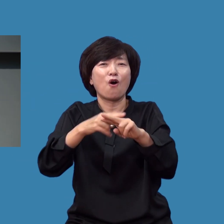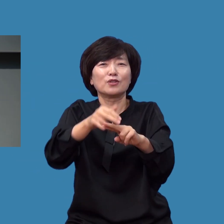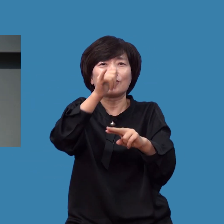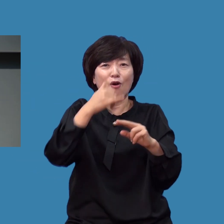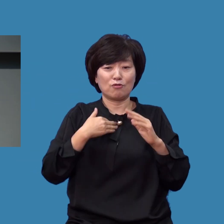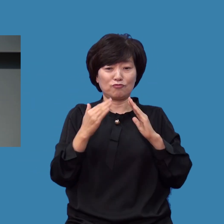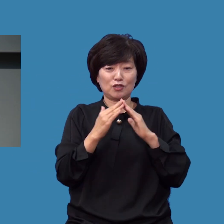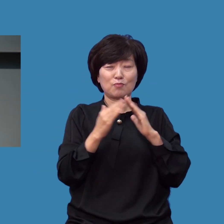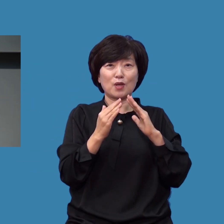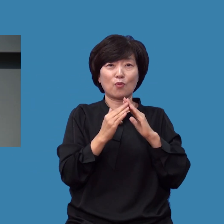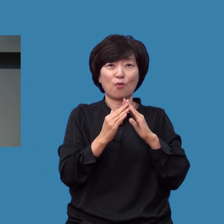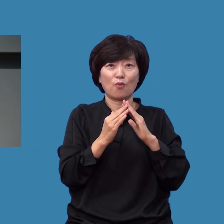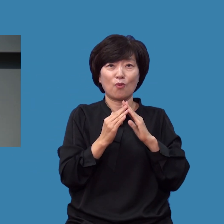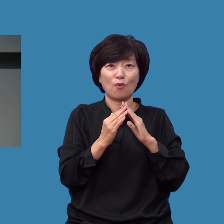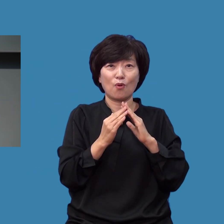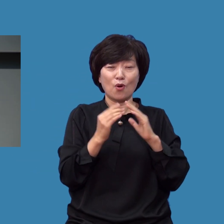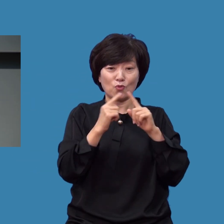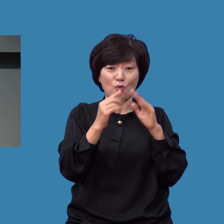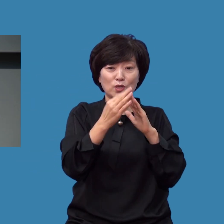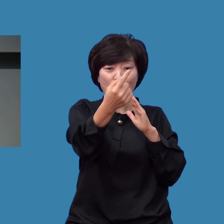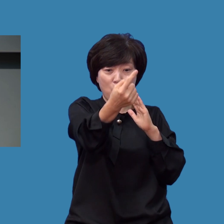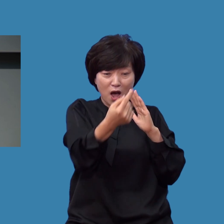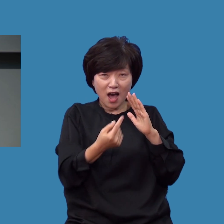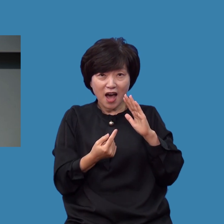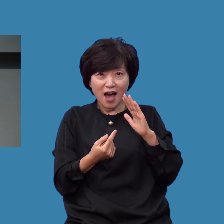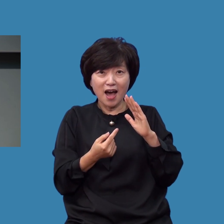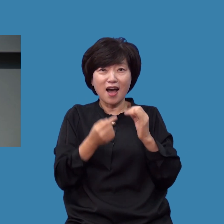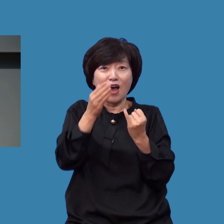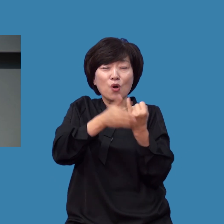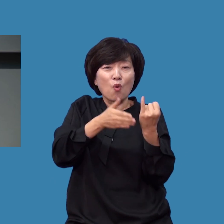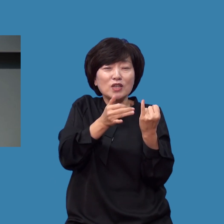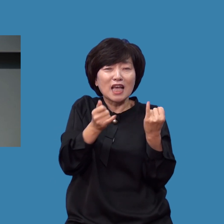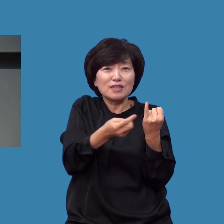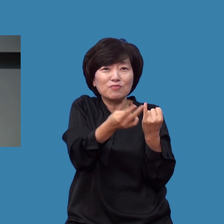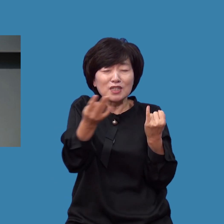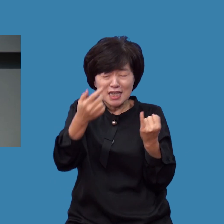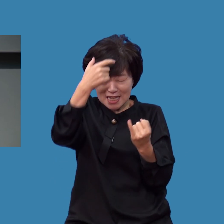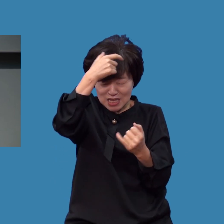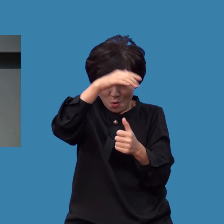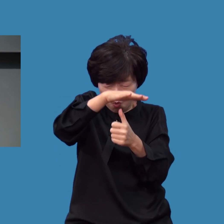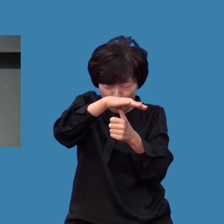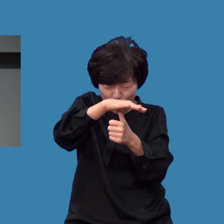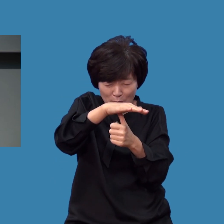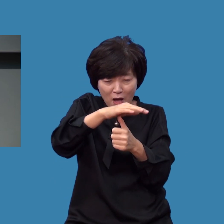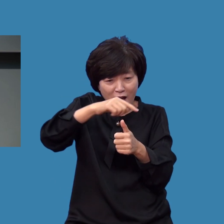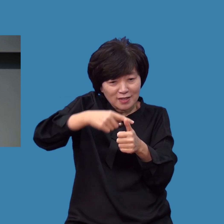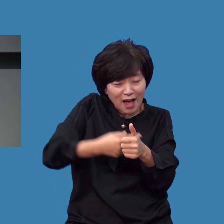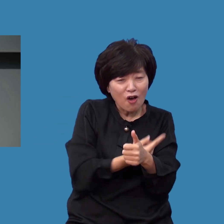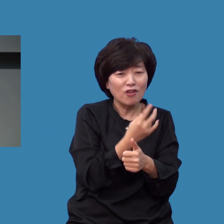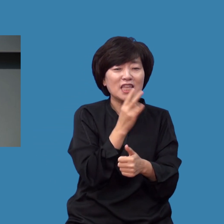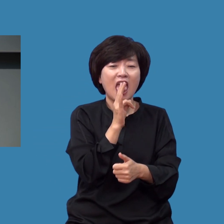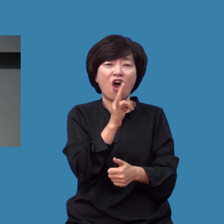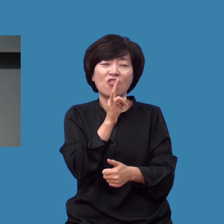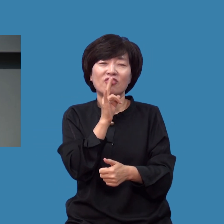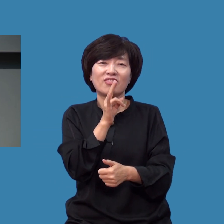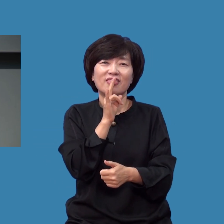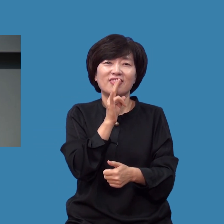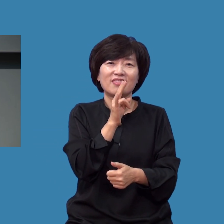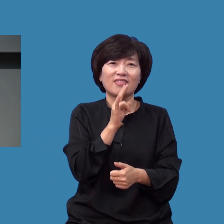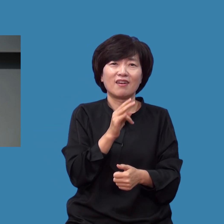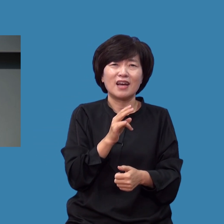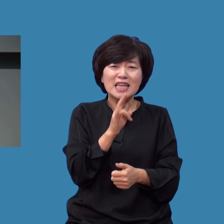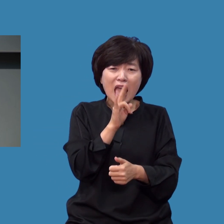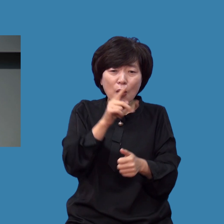교회에서 이제 신방 오신다고 하면 이제 권사님들 몇 분 오셔가지고 기도하다 보면 그냥 자연스럽게 예언이 나옵니다. 뭐 예언 기도하려고 온 것도 아니야. 그냥